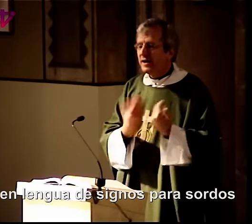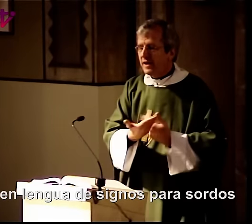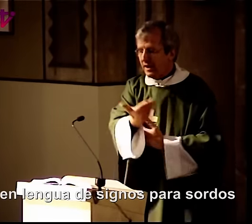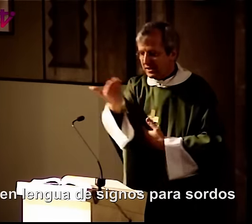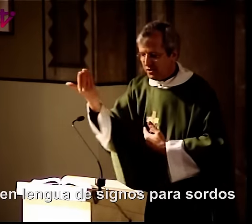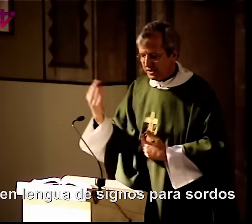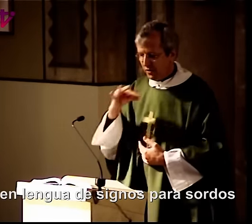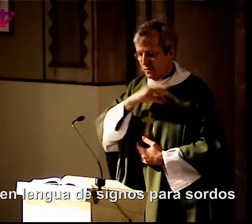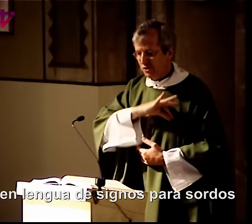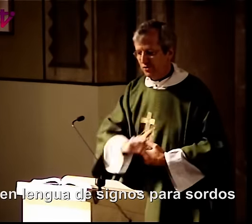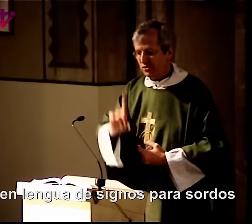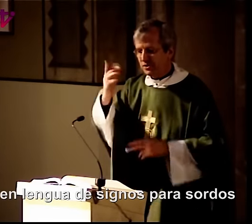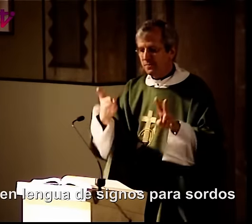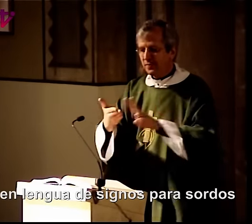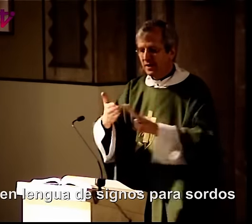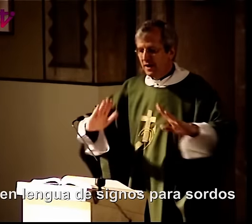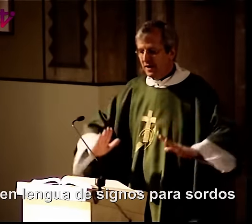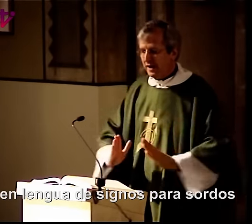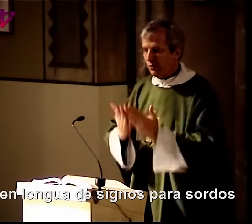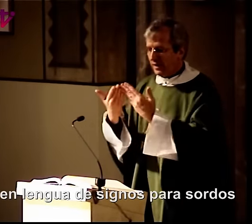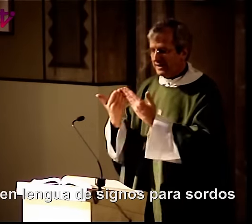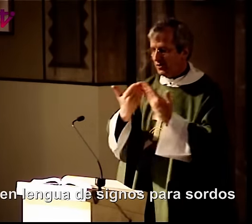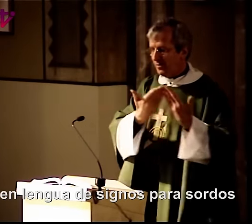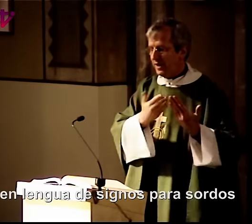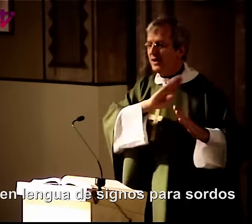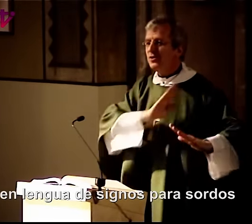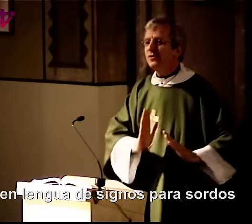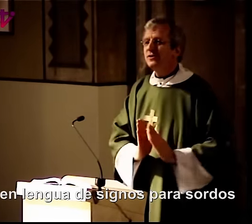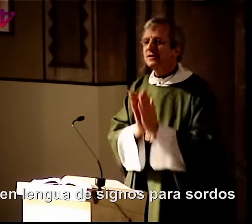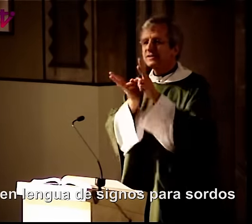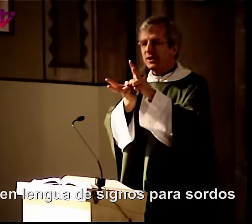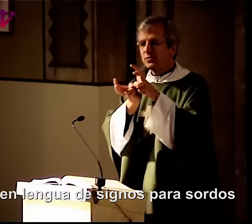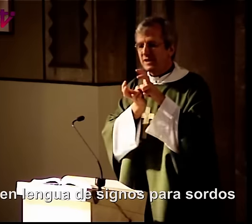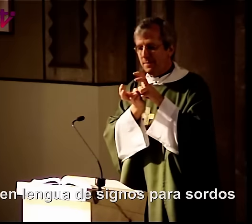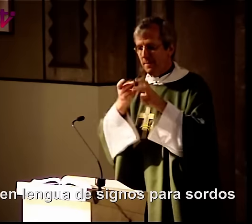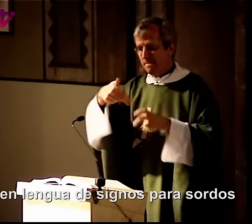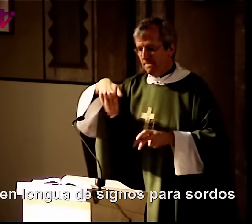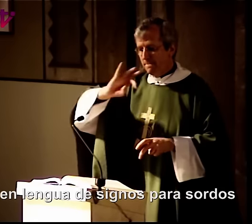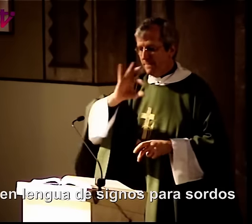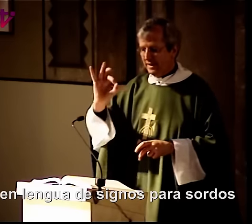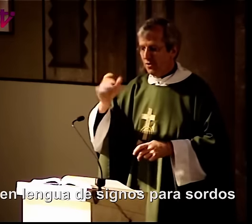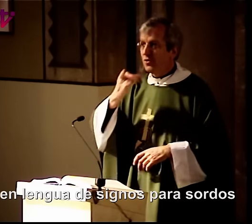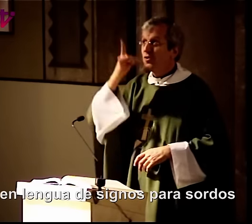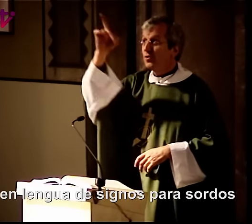El Señor esté con vosotros. Y con tu espíritu. Lectura del Santo Evangelio según San Mateo.